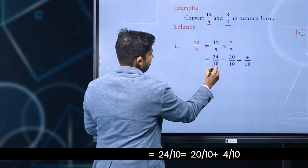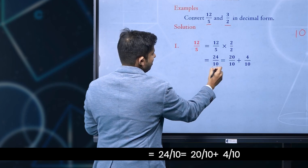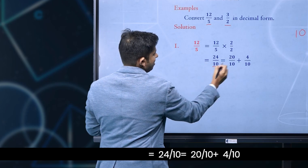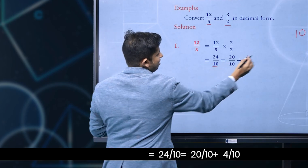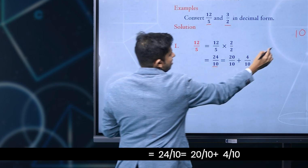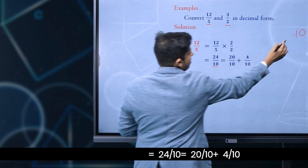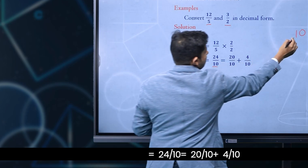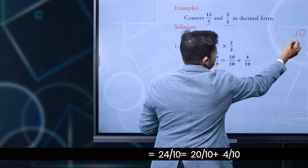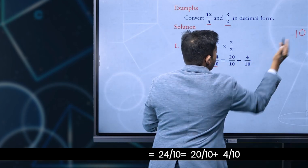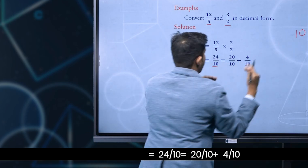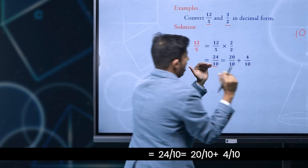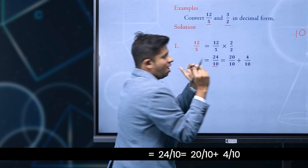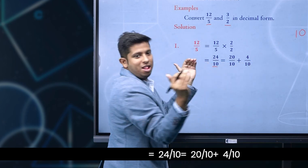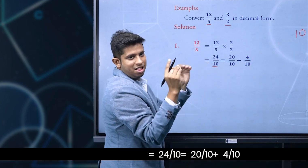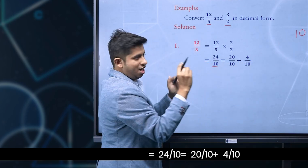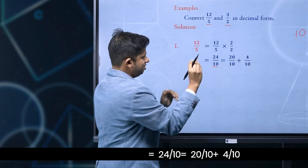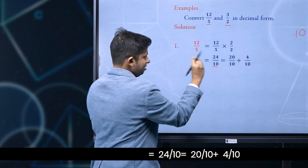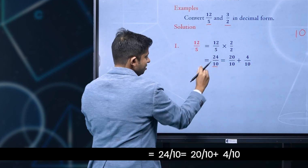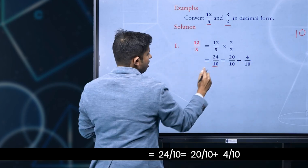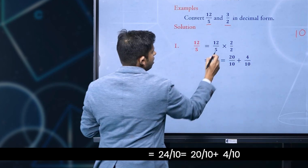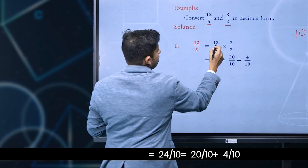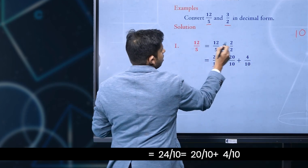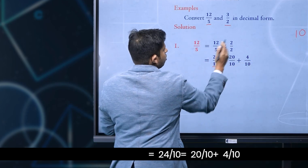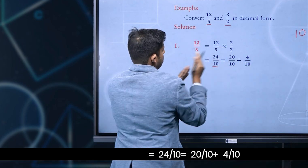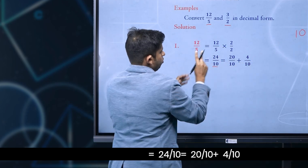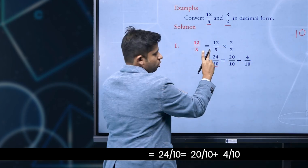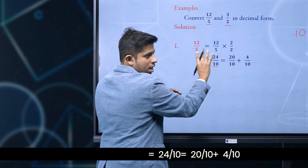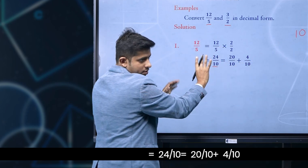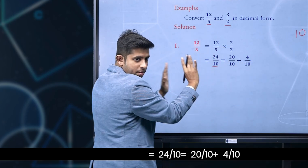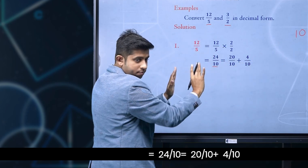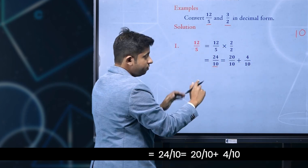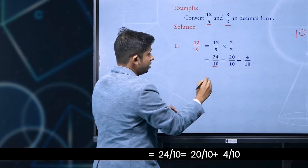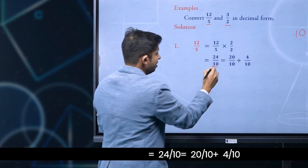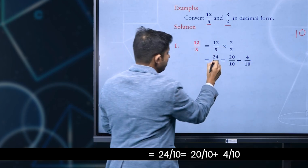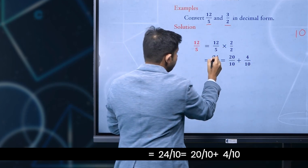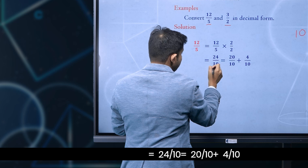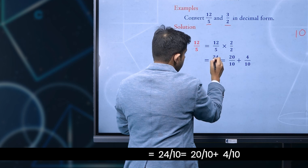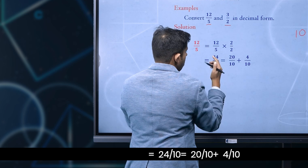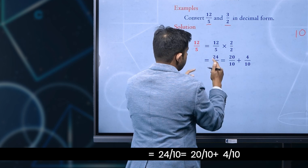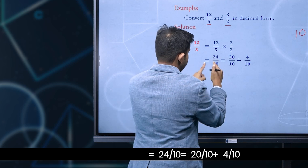बरोबर 24/10 बरोबर 20/10 अधिक 4/10.